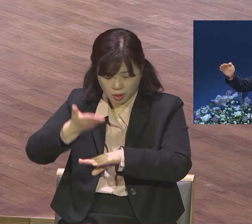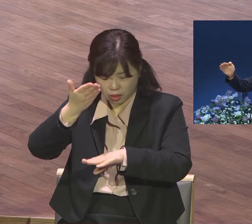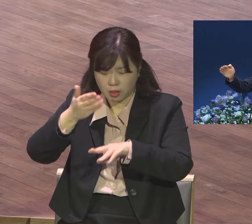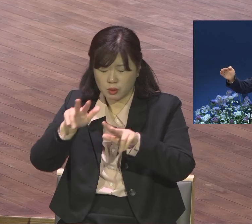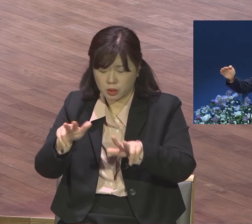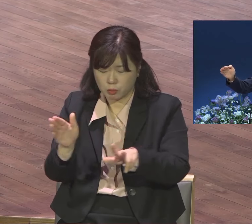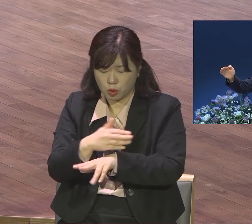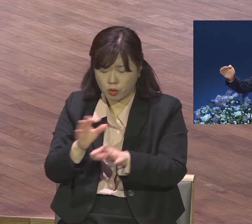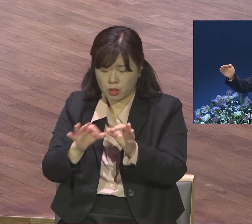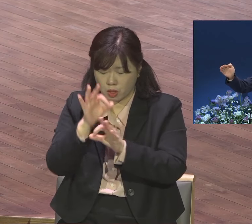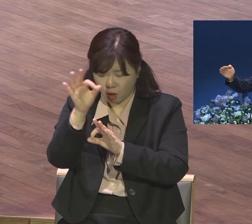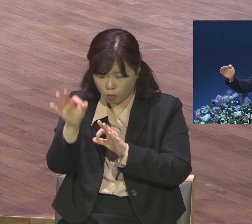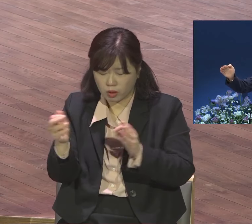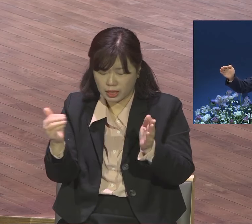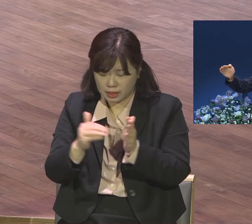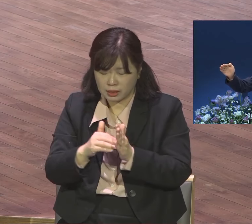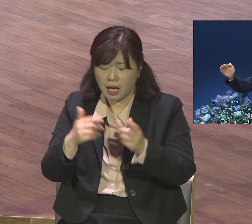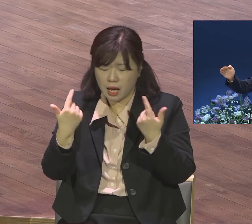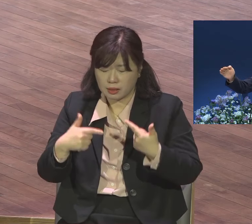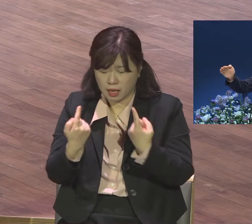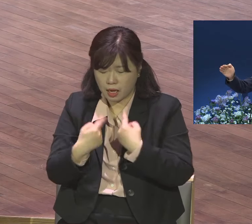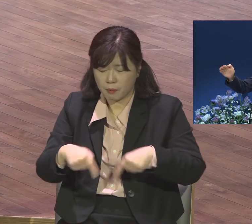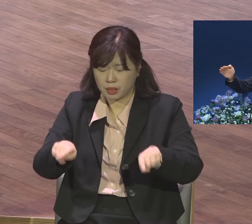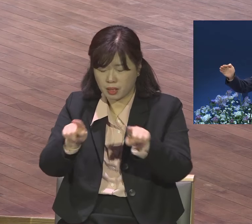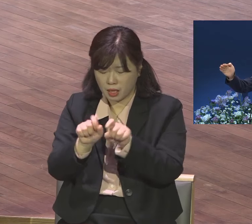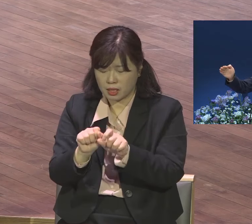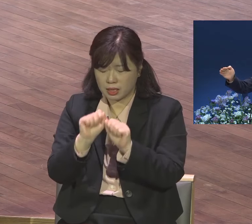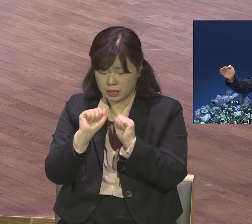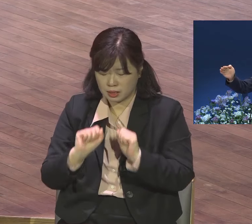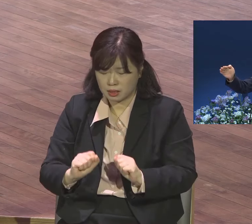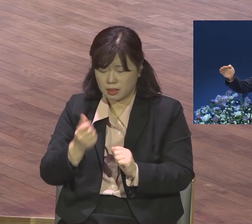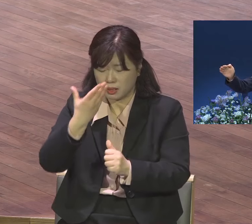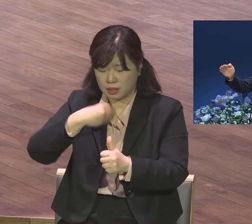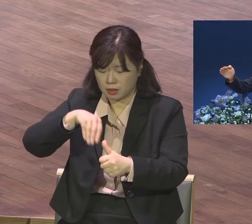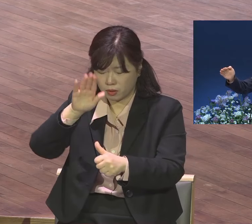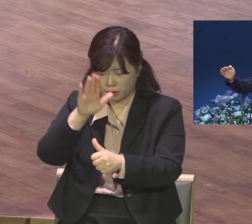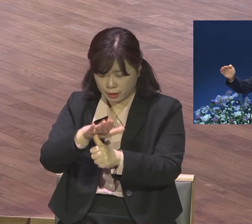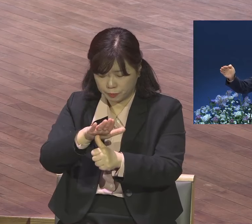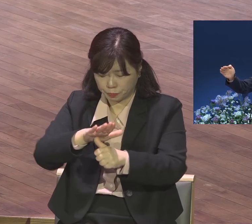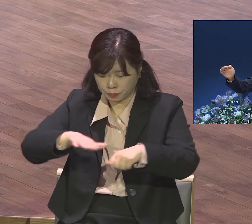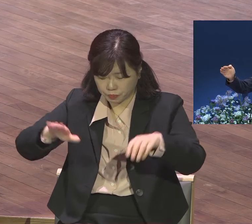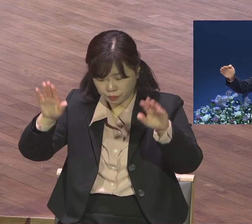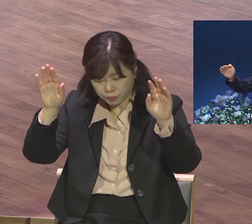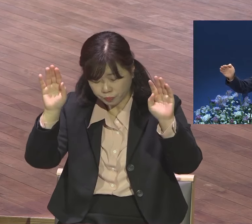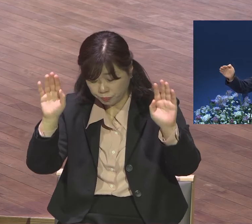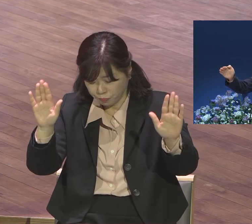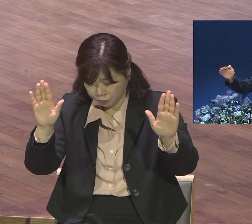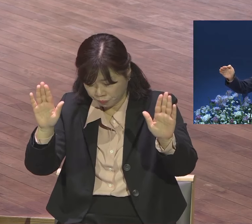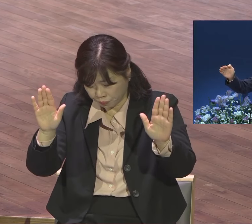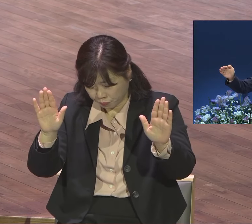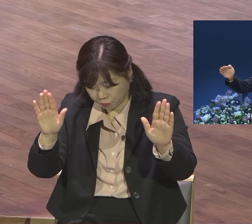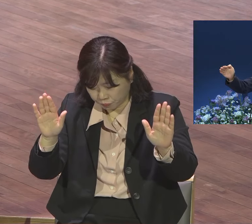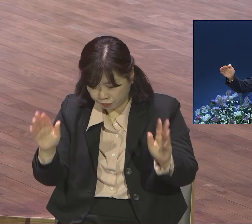머리위에 지금으로부터 영원토록 함께 계실지어다. 아멘, 아멘.